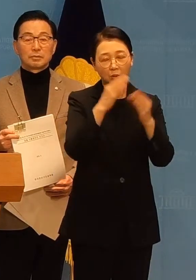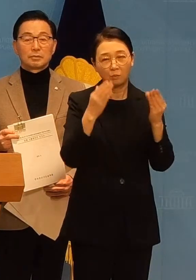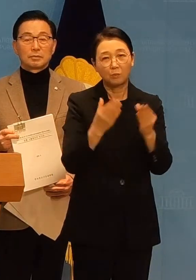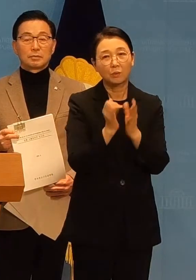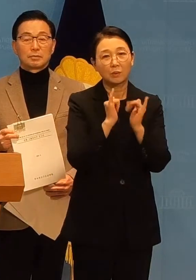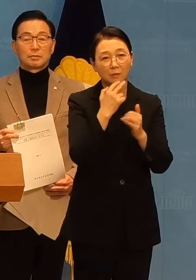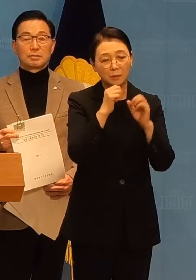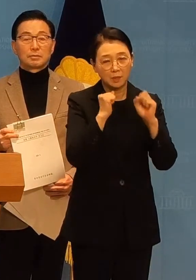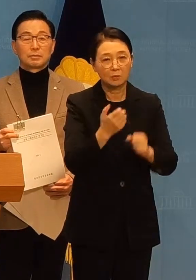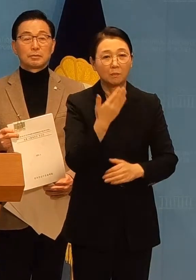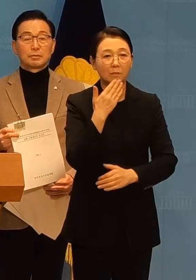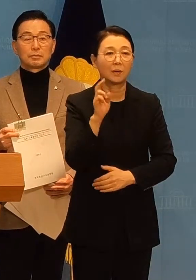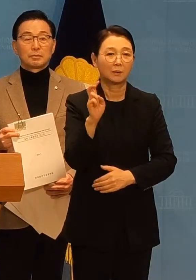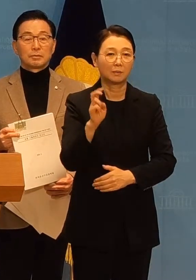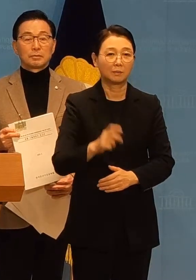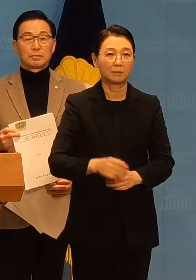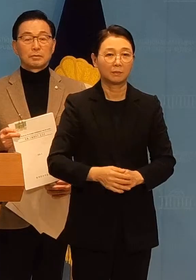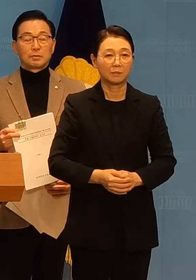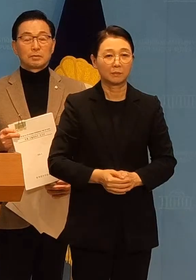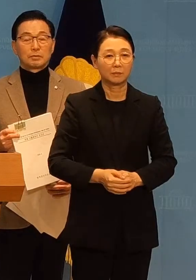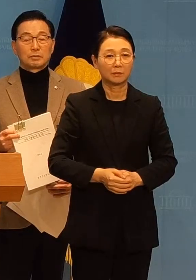생존했을 것이라는 결론입니다.